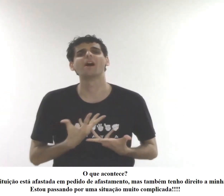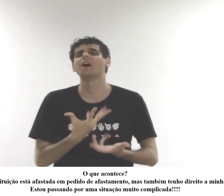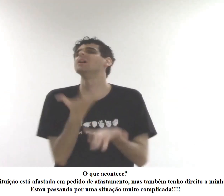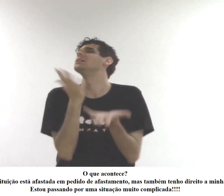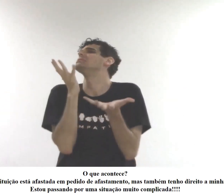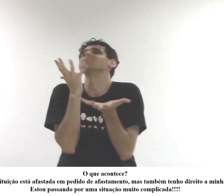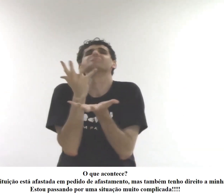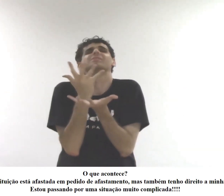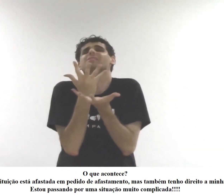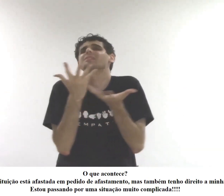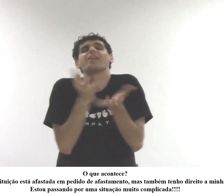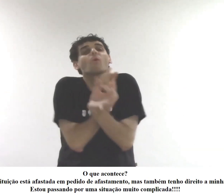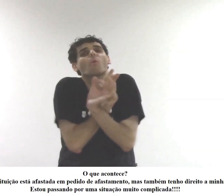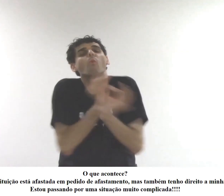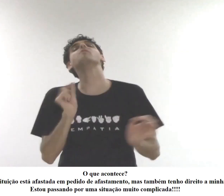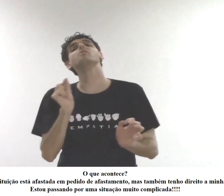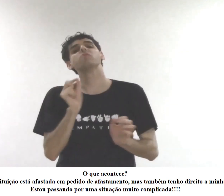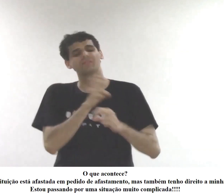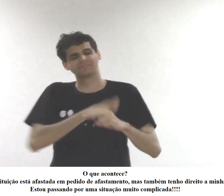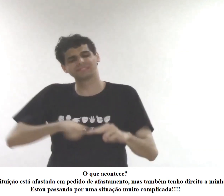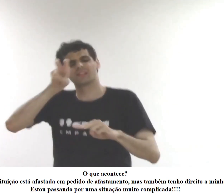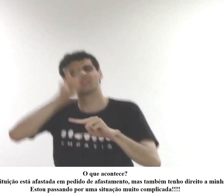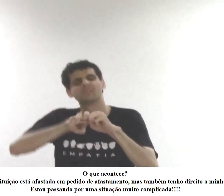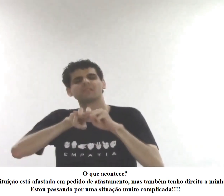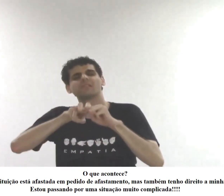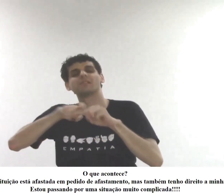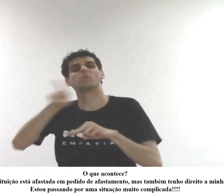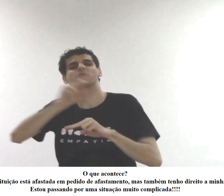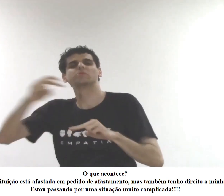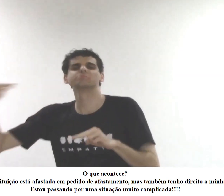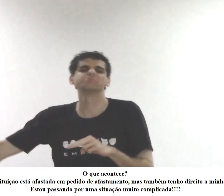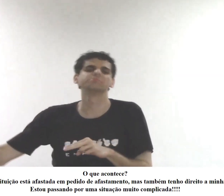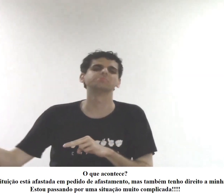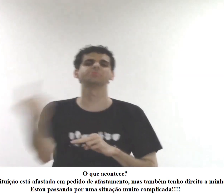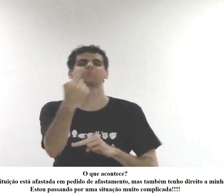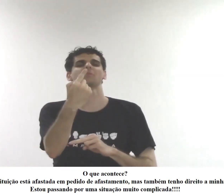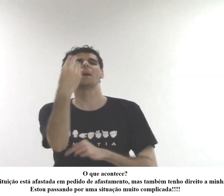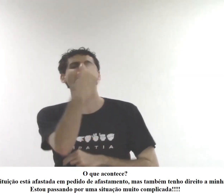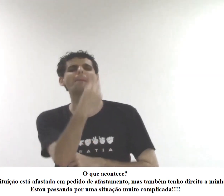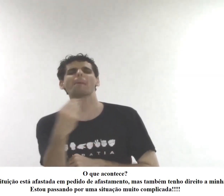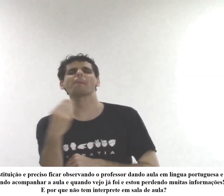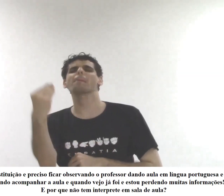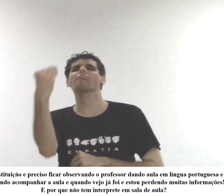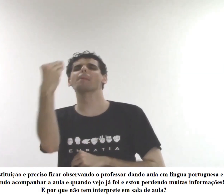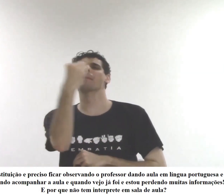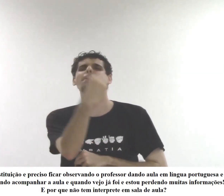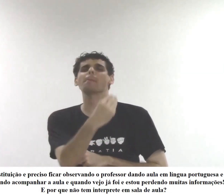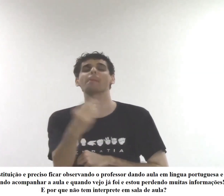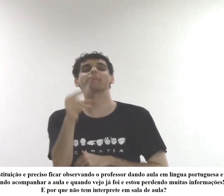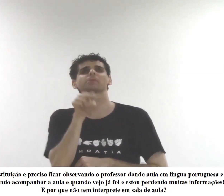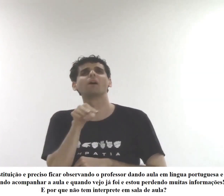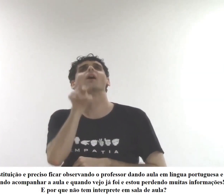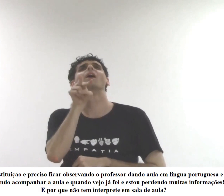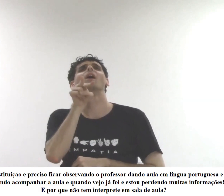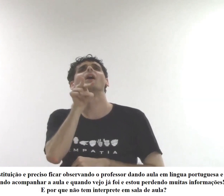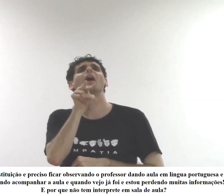dignidade. E eu estou passando por uma situação muito complicada, porque eu sou aluno da instituição e eu